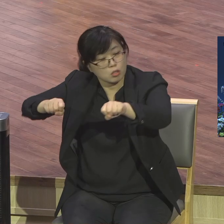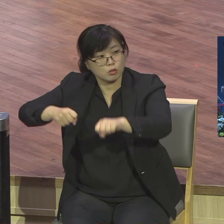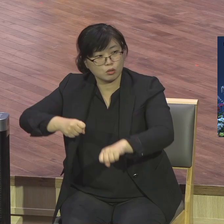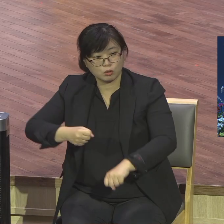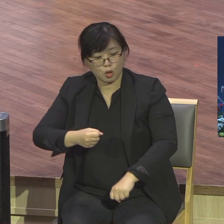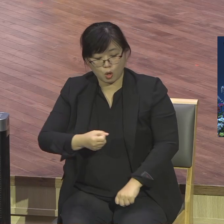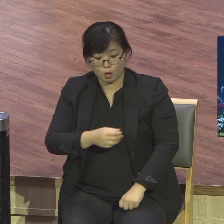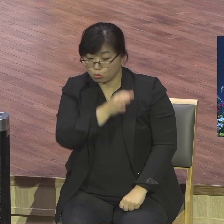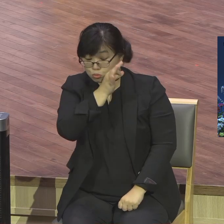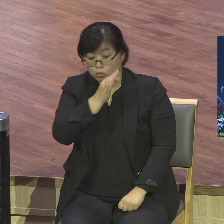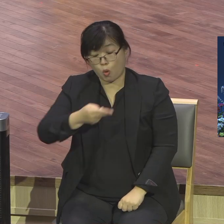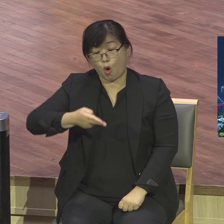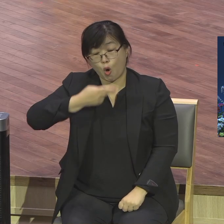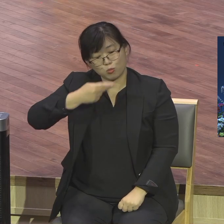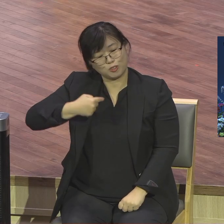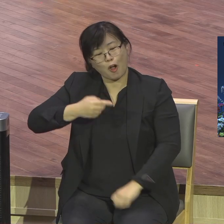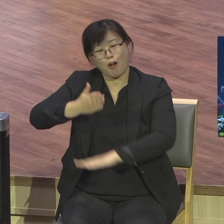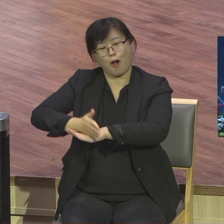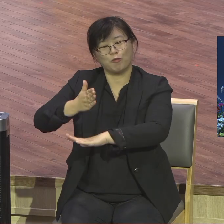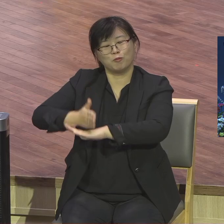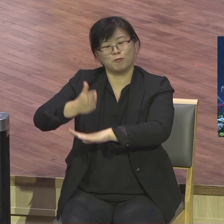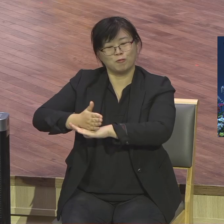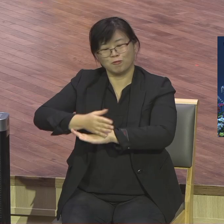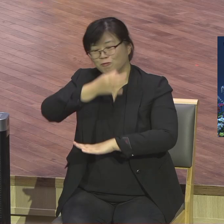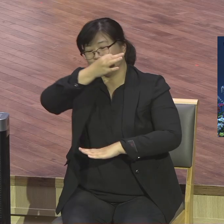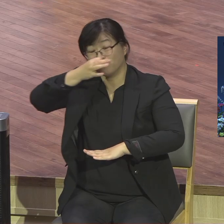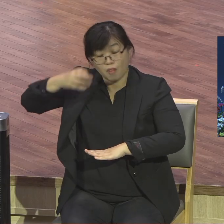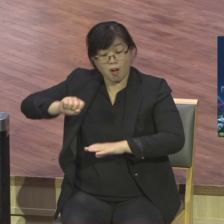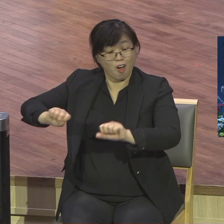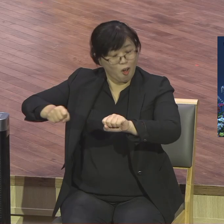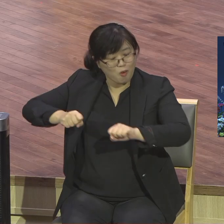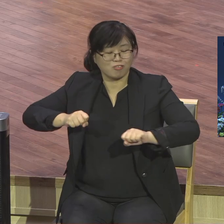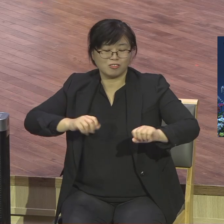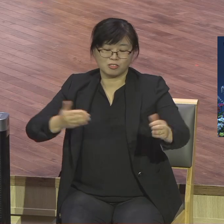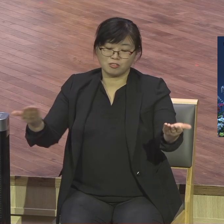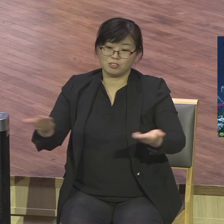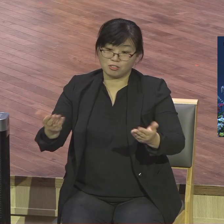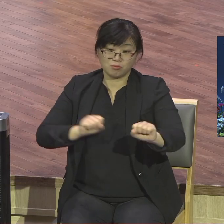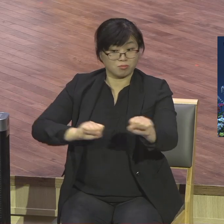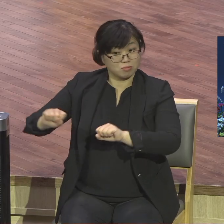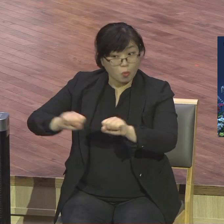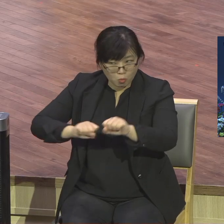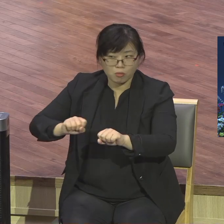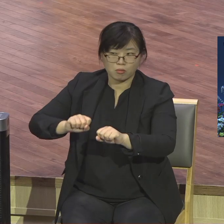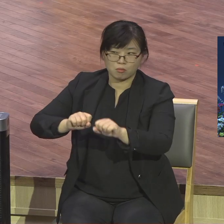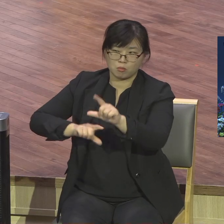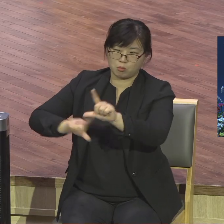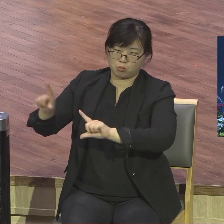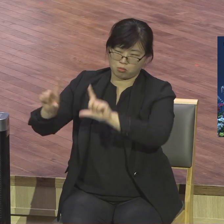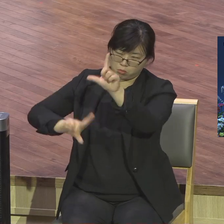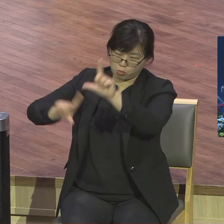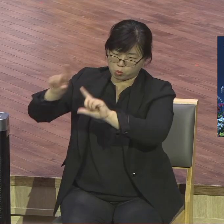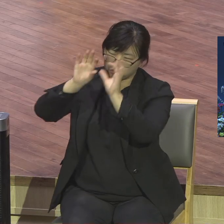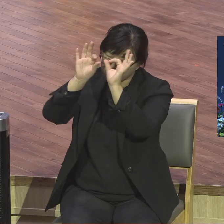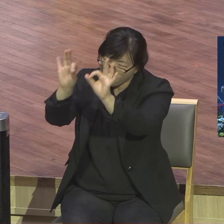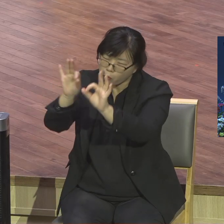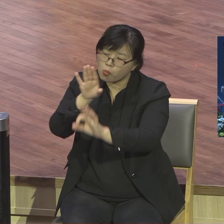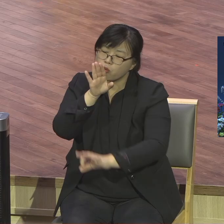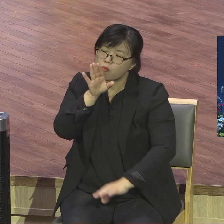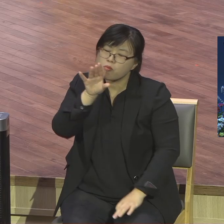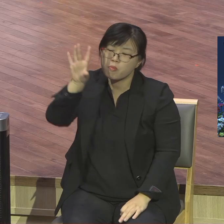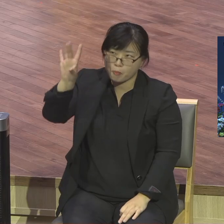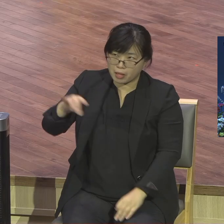얼마나 피곤하고 힘들고 위험한 일인데 얼마나 감사하고 은혜 받은 사람은 유일한 표현이에요.